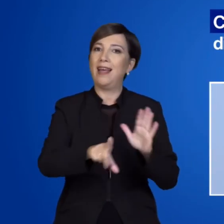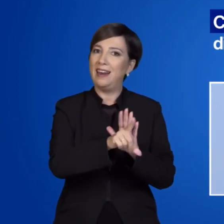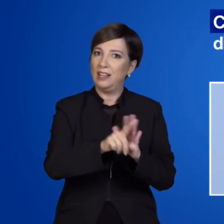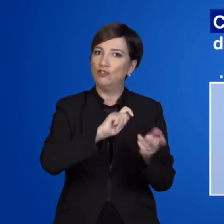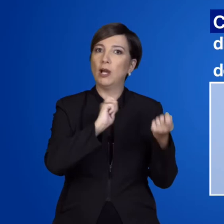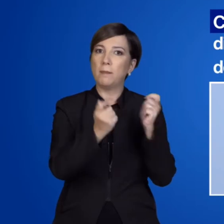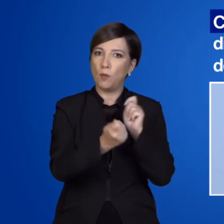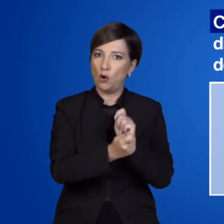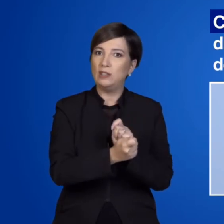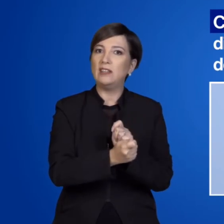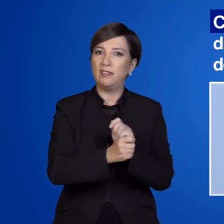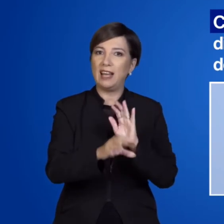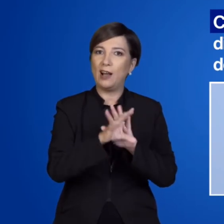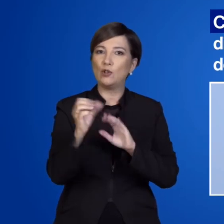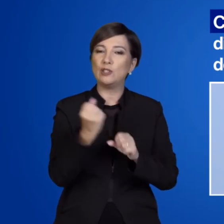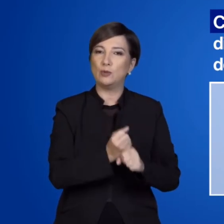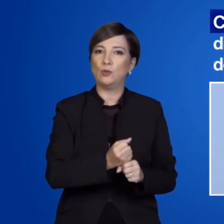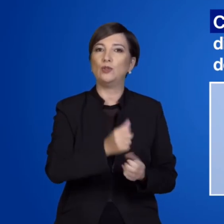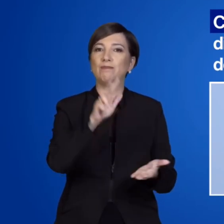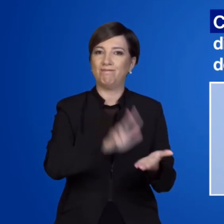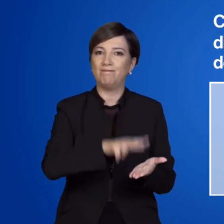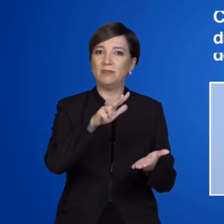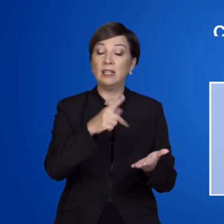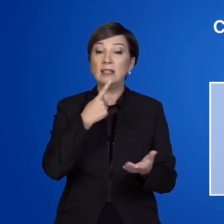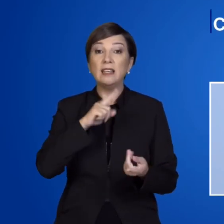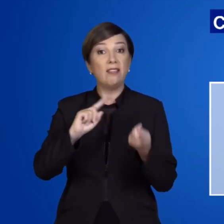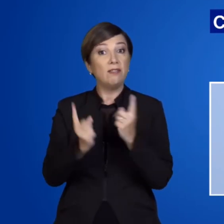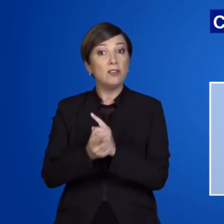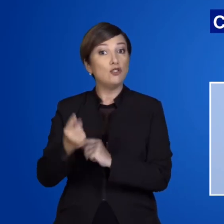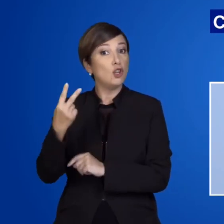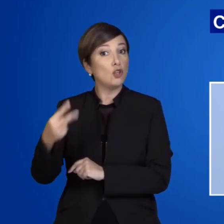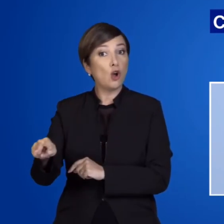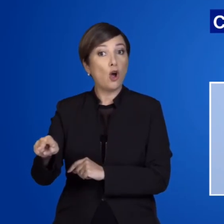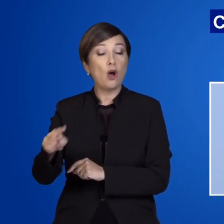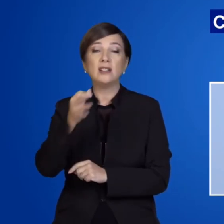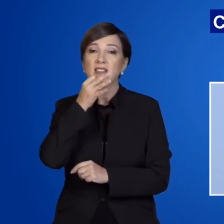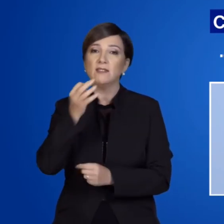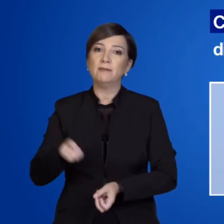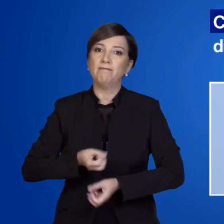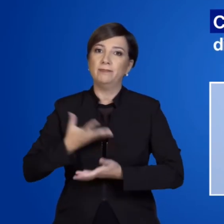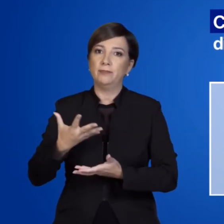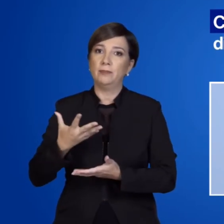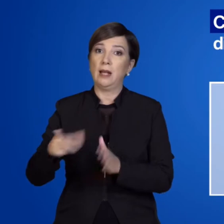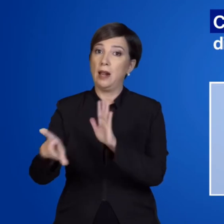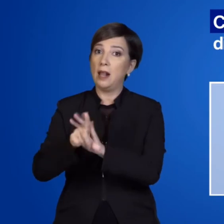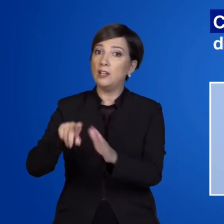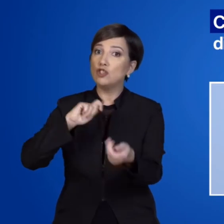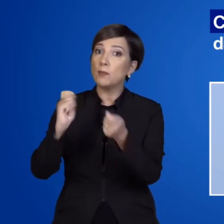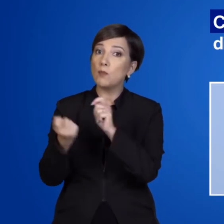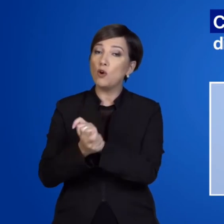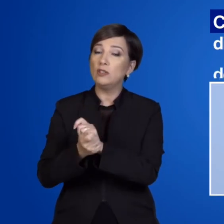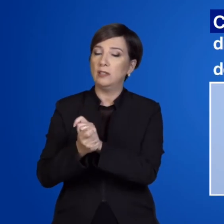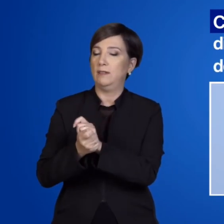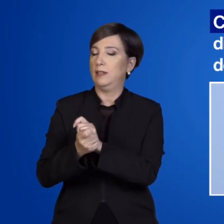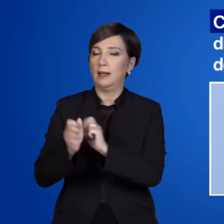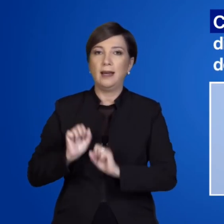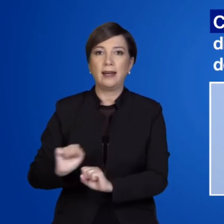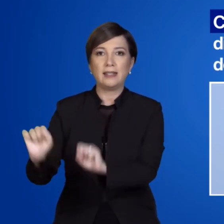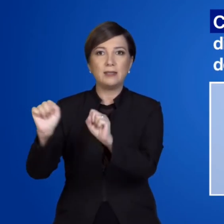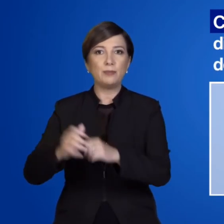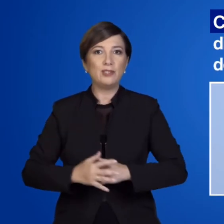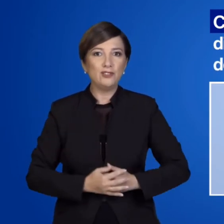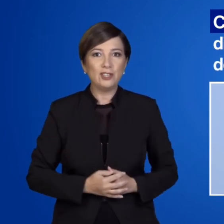legge di modifica della Costituzione. Chi vota no esprime la volontà di respingere la legge di modifica della